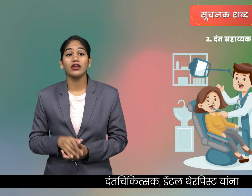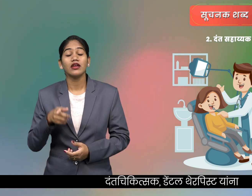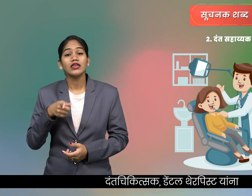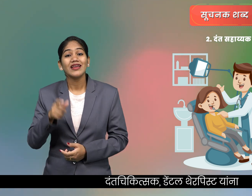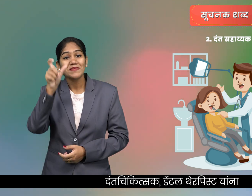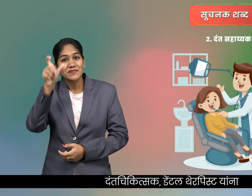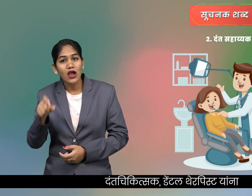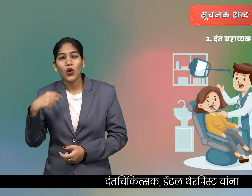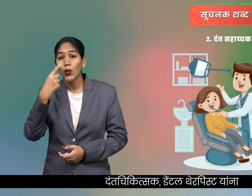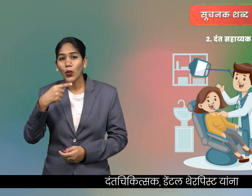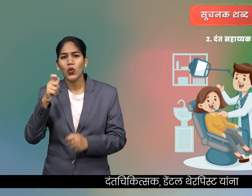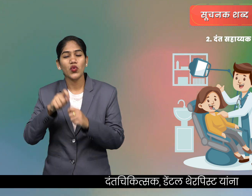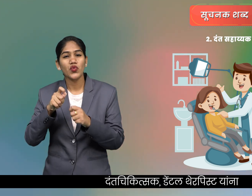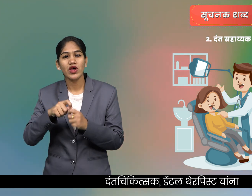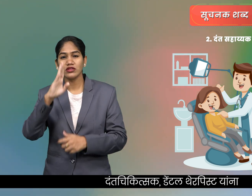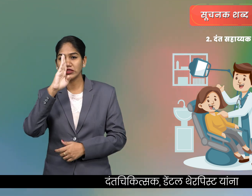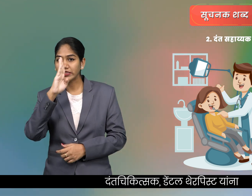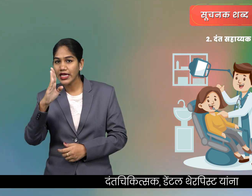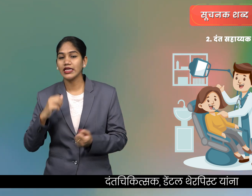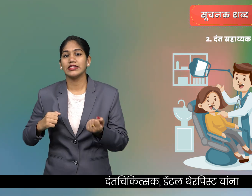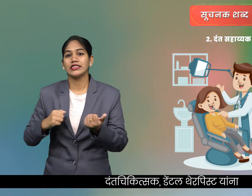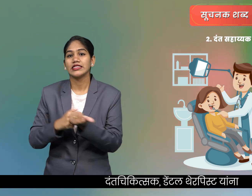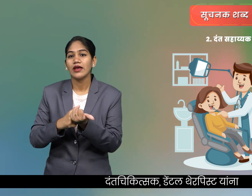दंतचिकित्सक, डेंटल थेरपिस्ट यांना